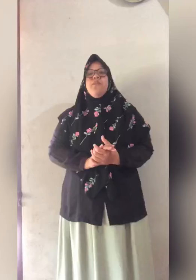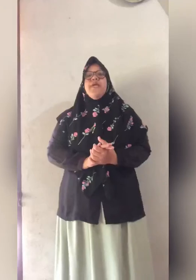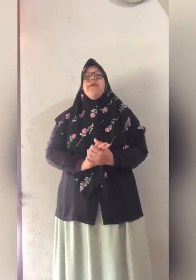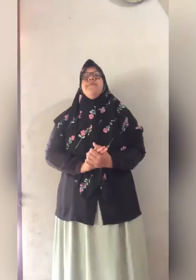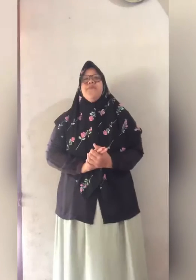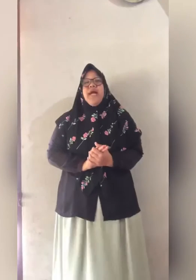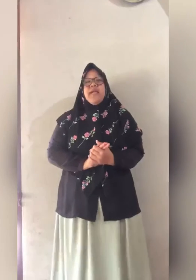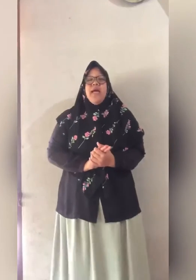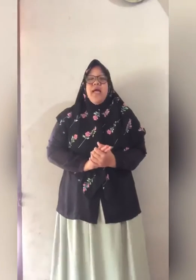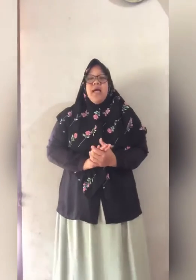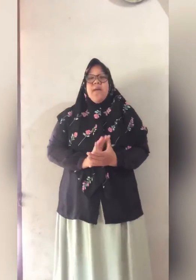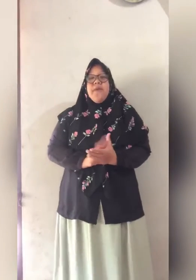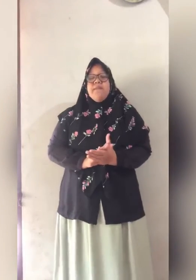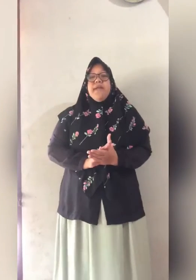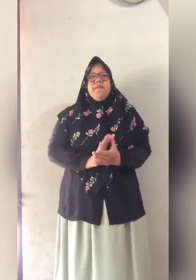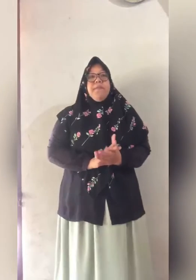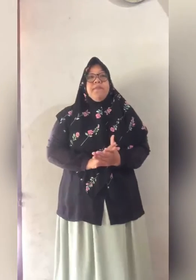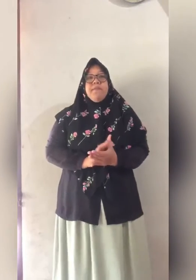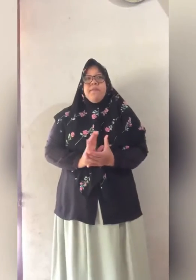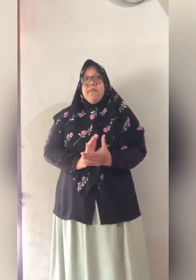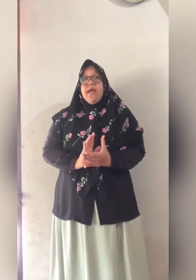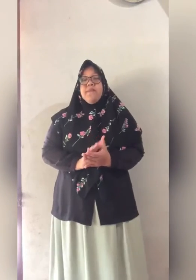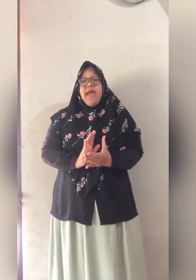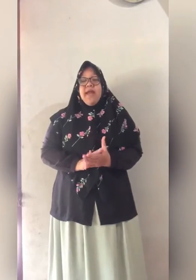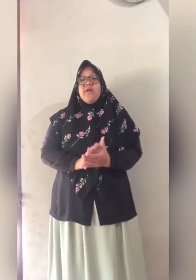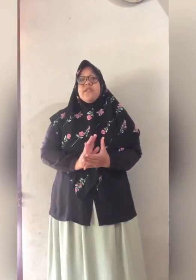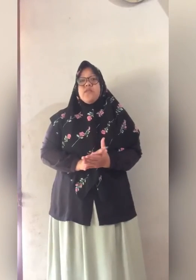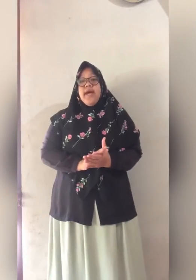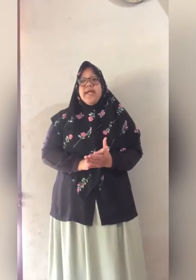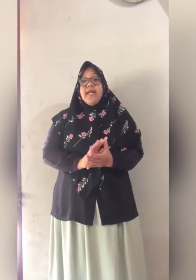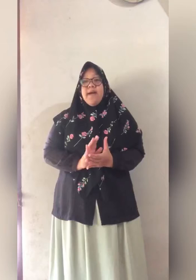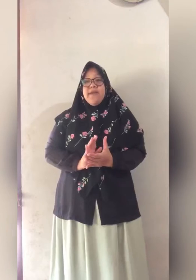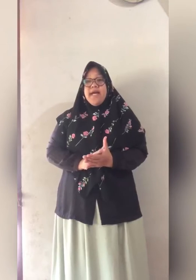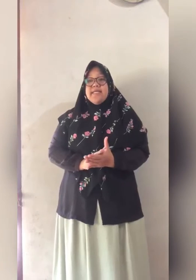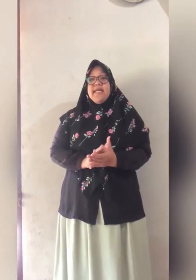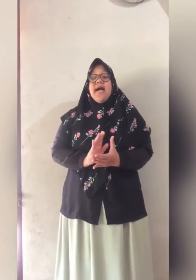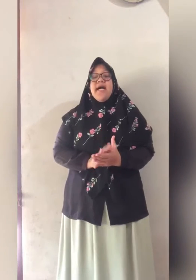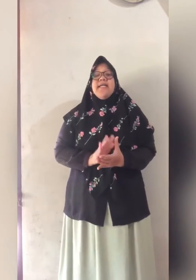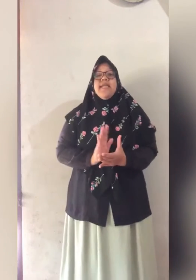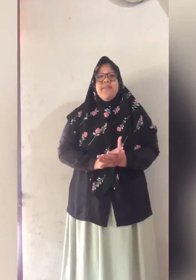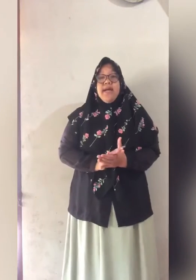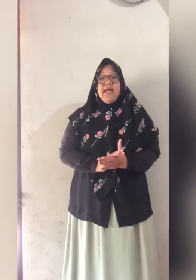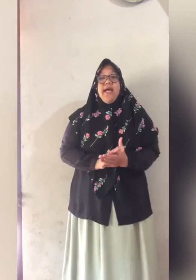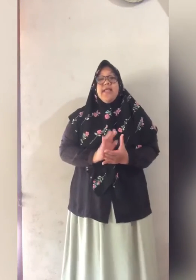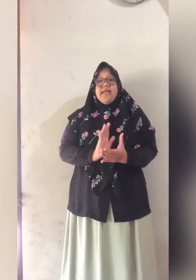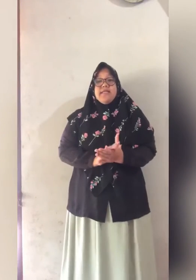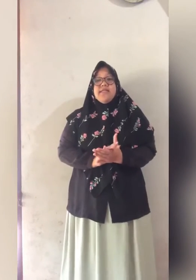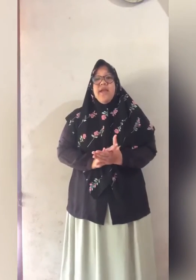Kemudian penggunaan PNP dan NPN harus sesuai dengan aplikasi yang akan diterapkan. Transistor